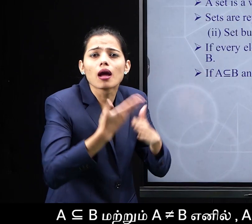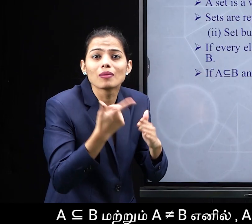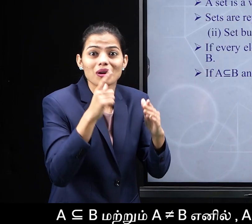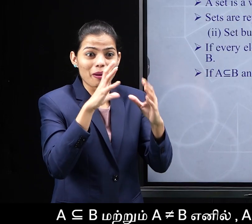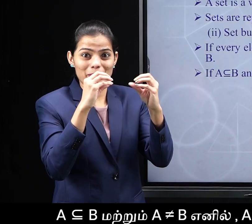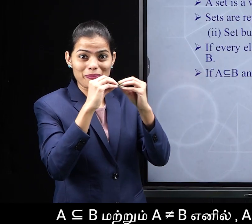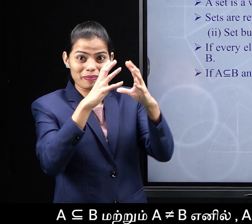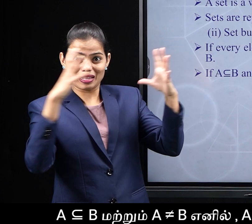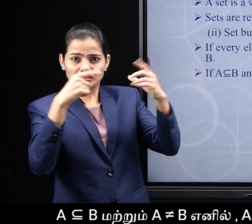ஆகும்.